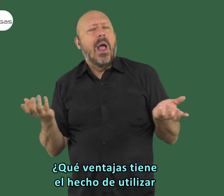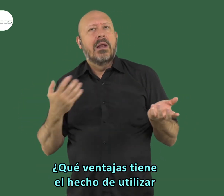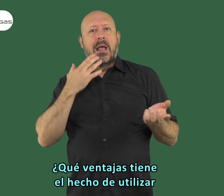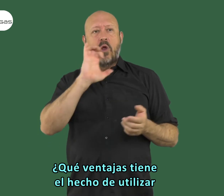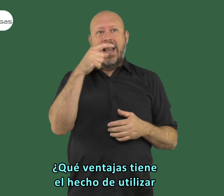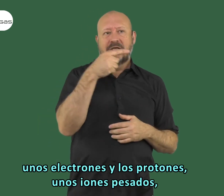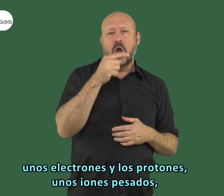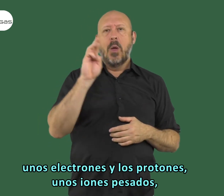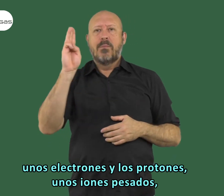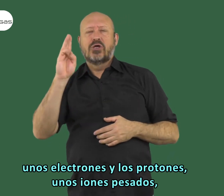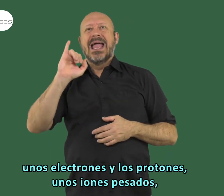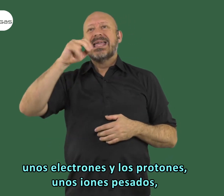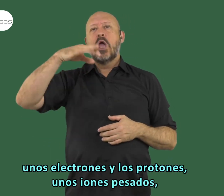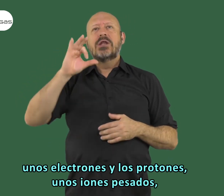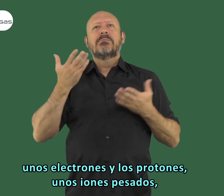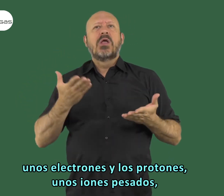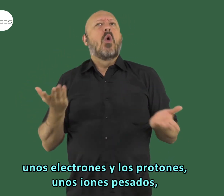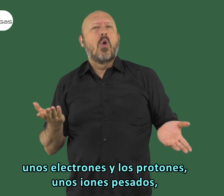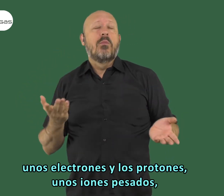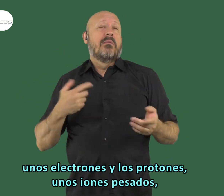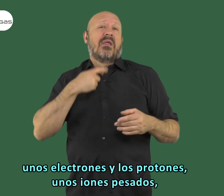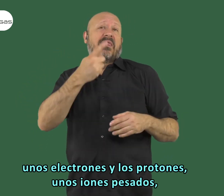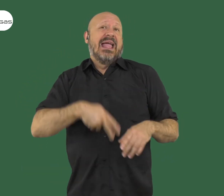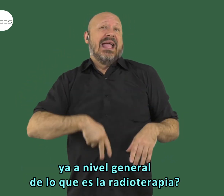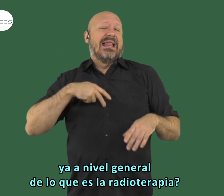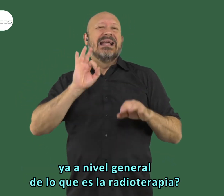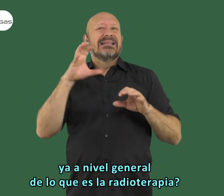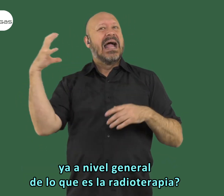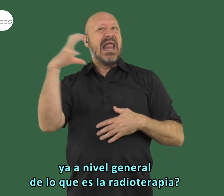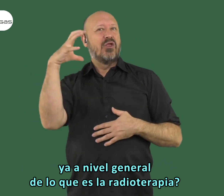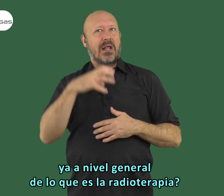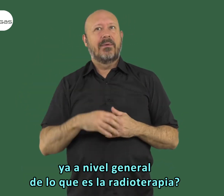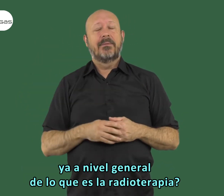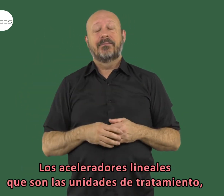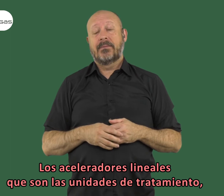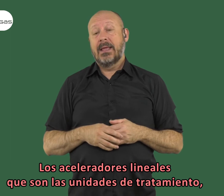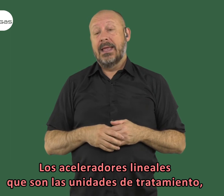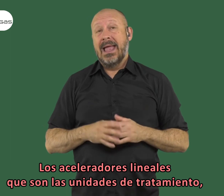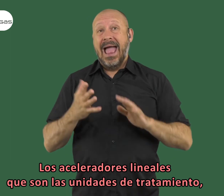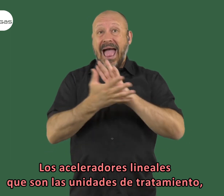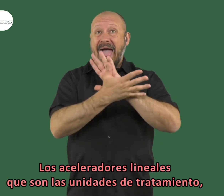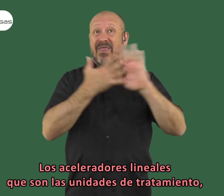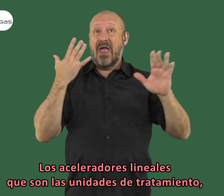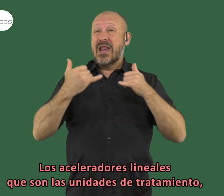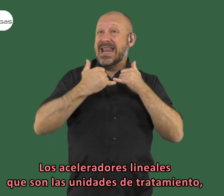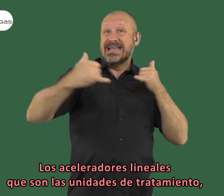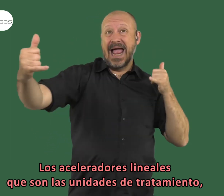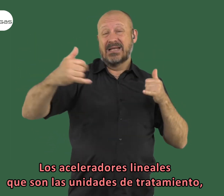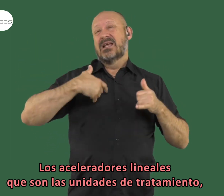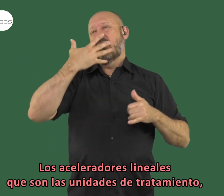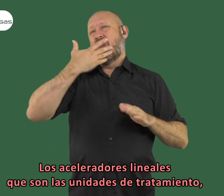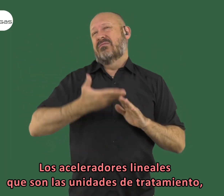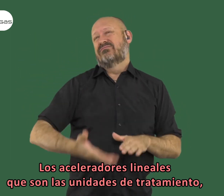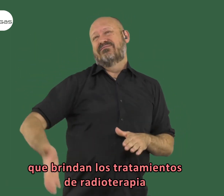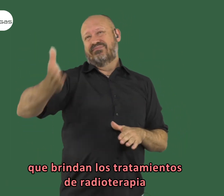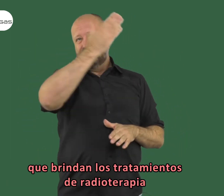tiene el hecho de utilizar unos electrones, unos protones, unos iones pesados, ya a nivel general de lo que es la radioterapia? Los aceleradores lineales, que son las unidades